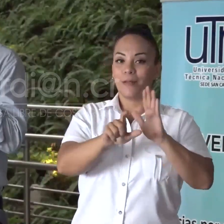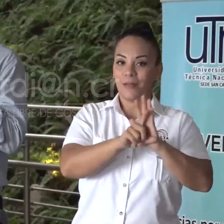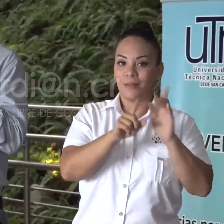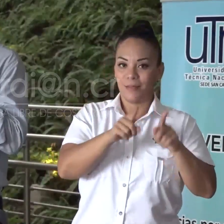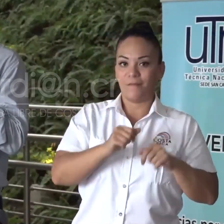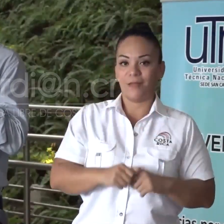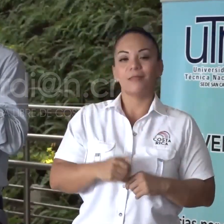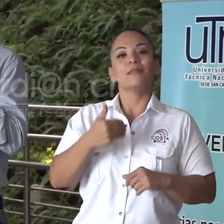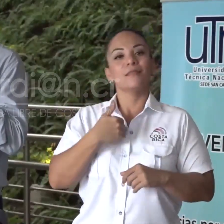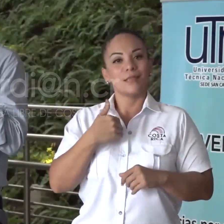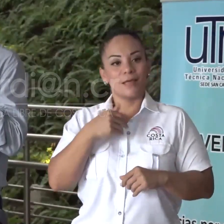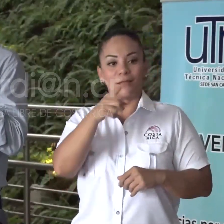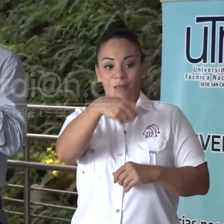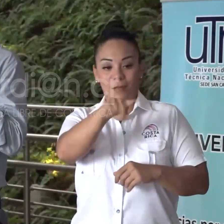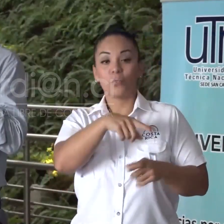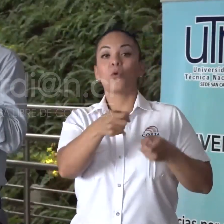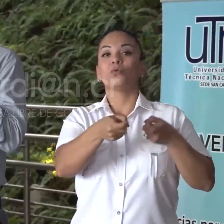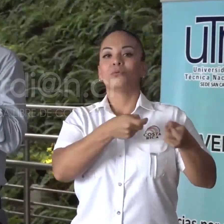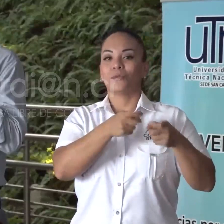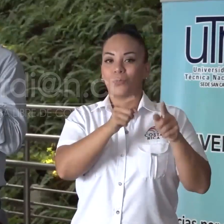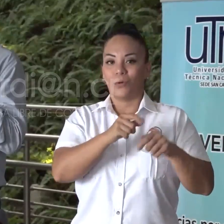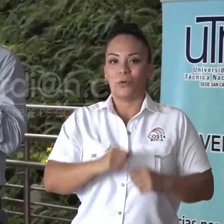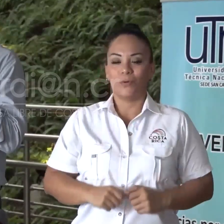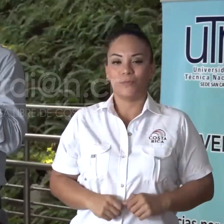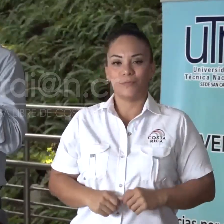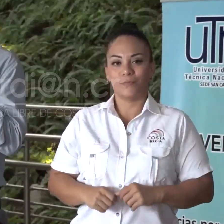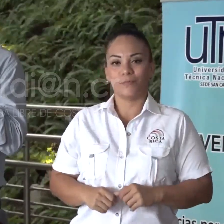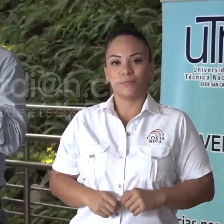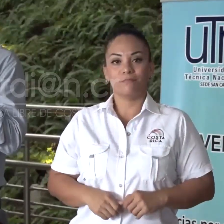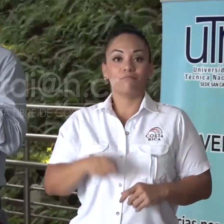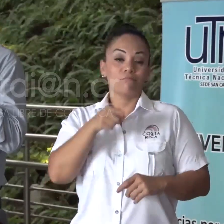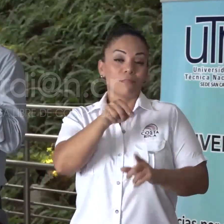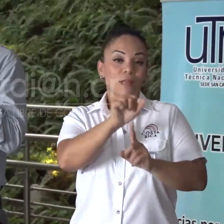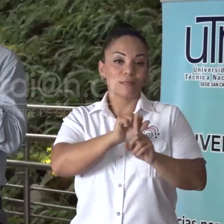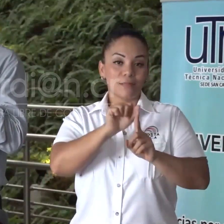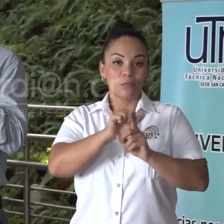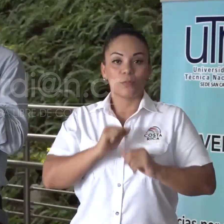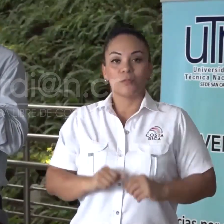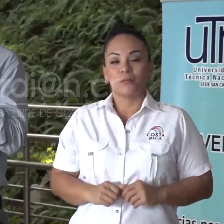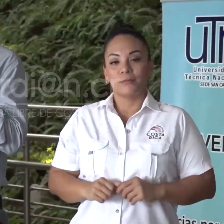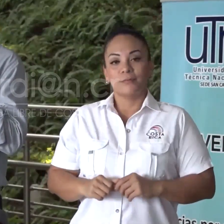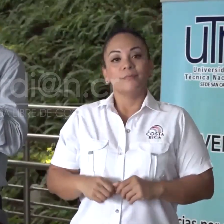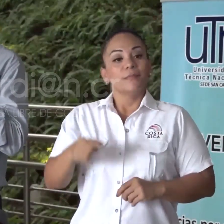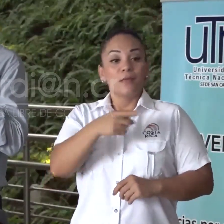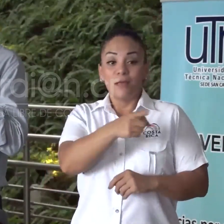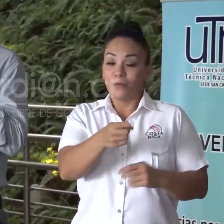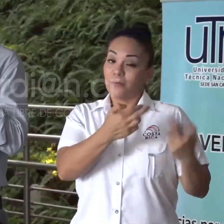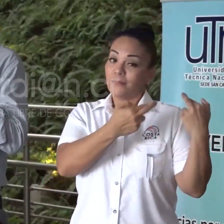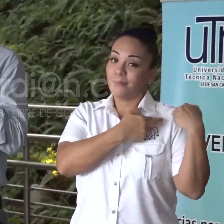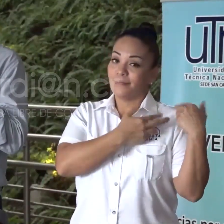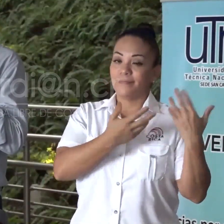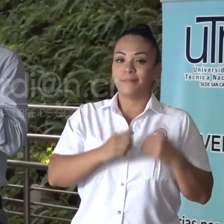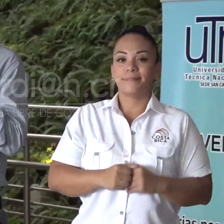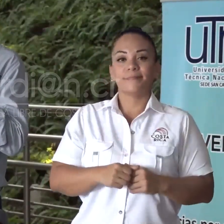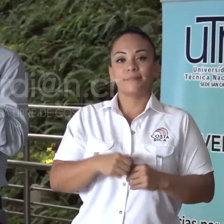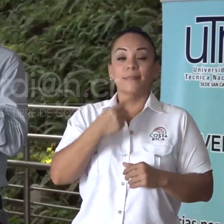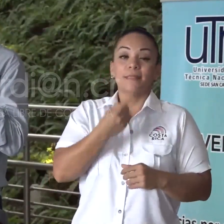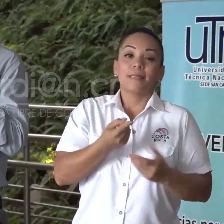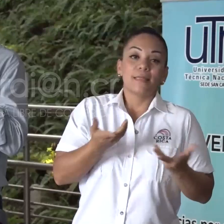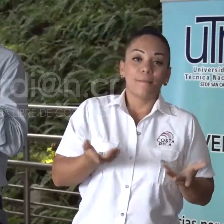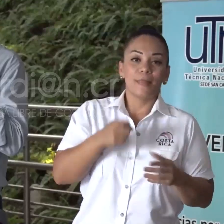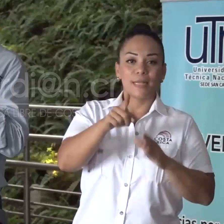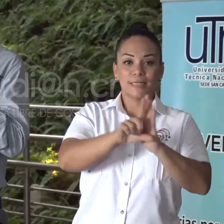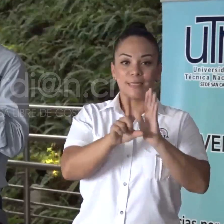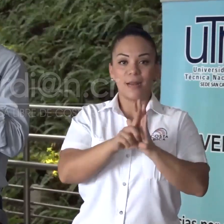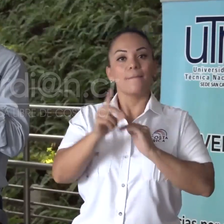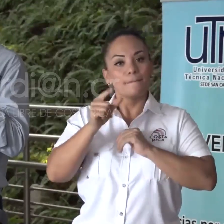Legislativa tiene el control de esa situación y que le corresponde a ellos dictaminar esta